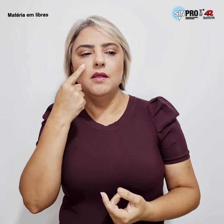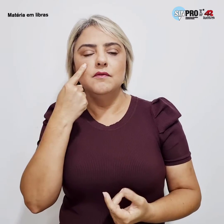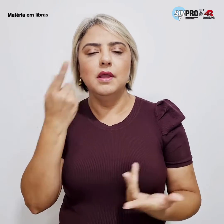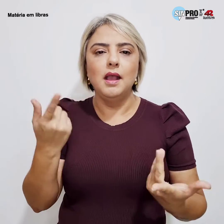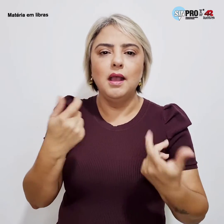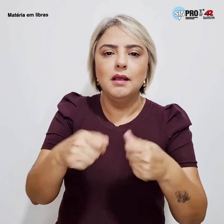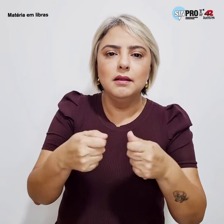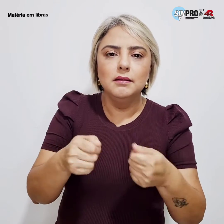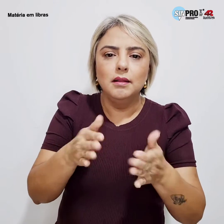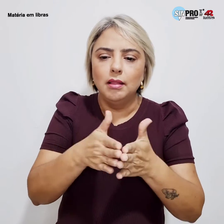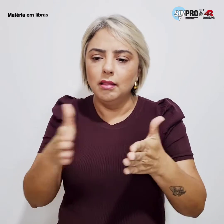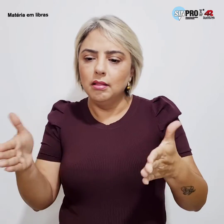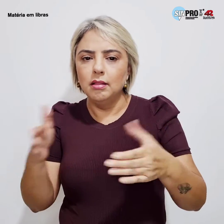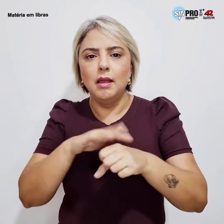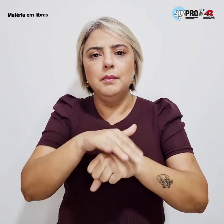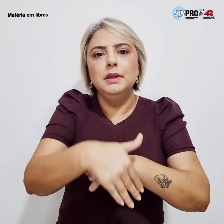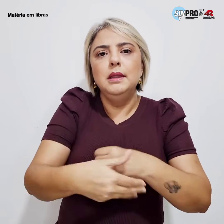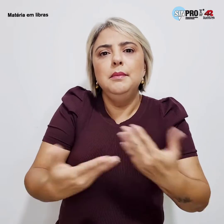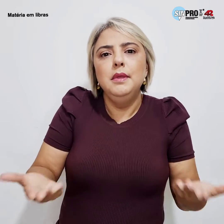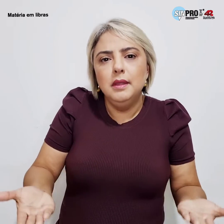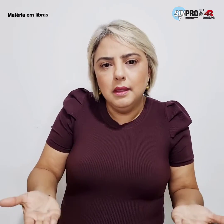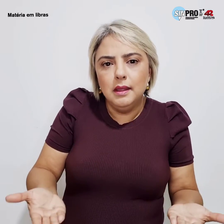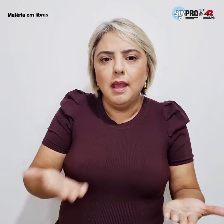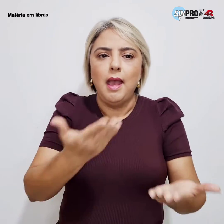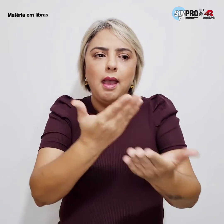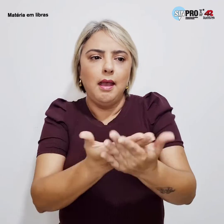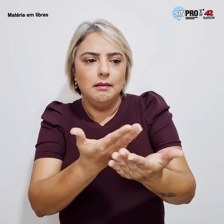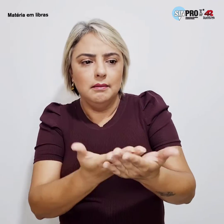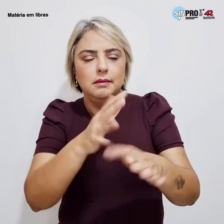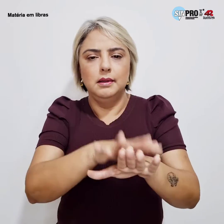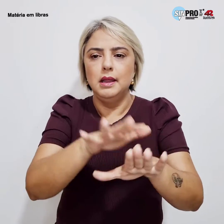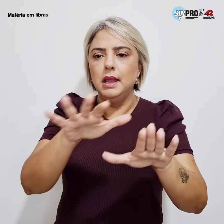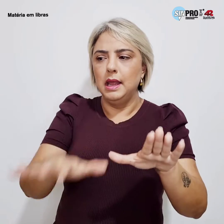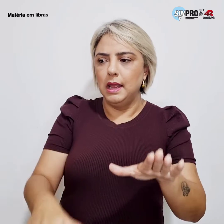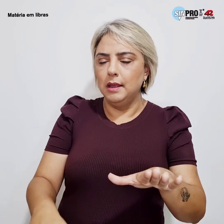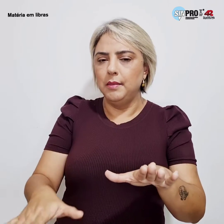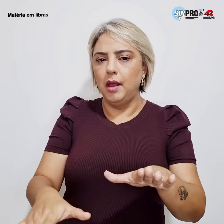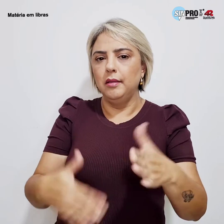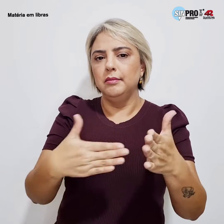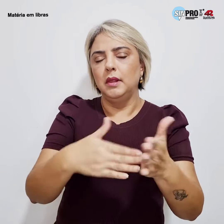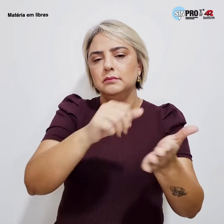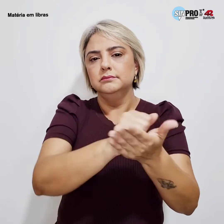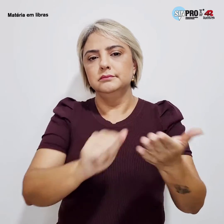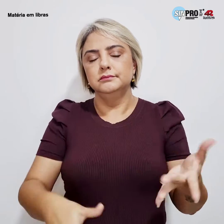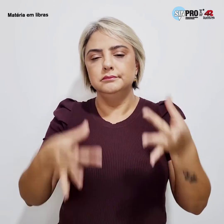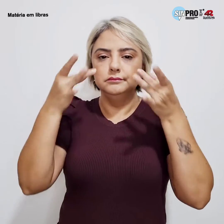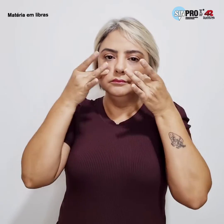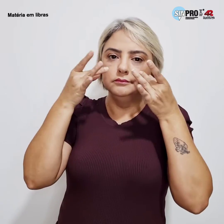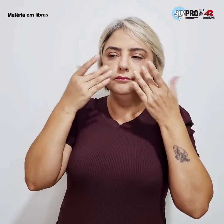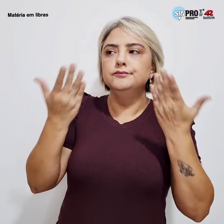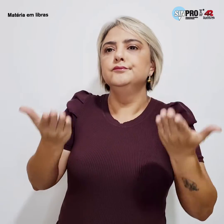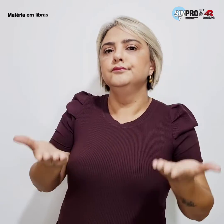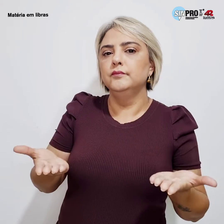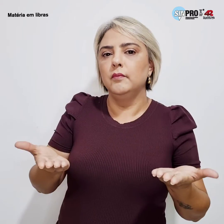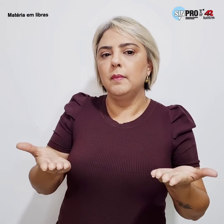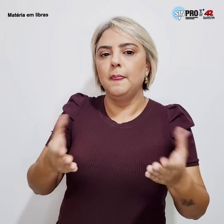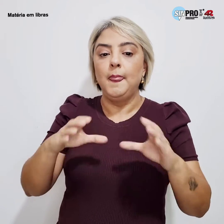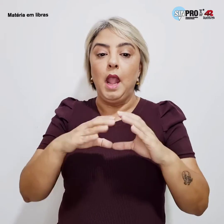plena situação de pandemia, aulas remotas e restrição de atividades presenciais? O grupo não